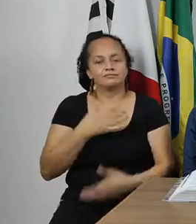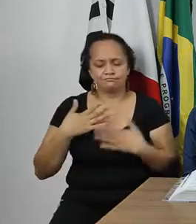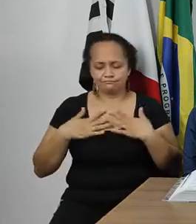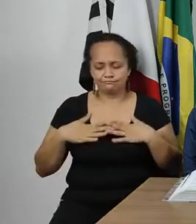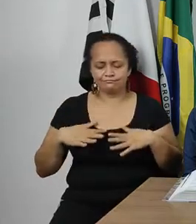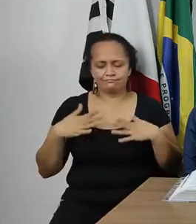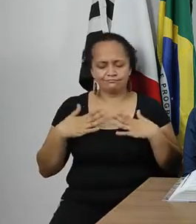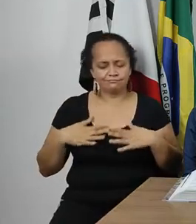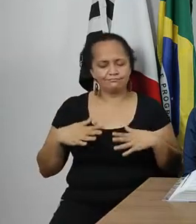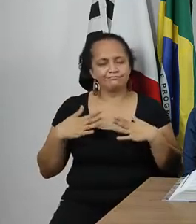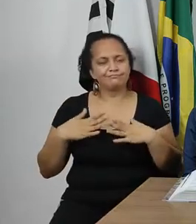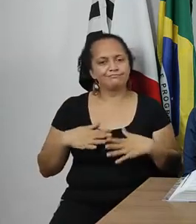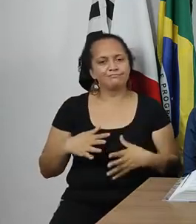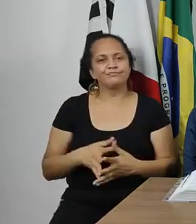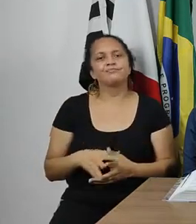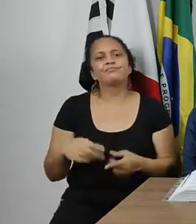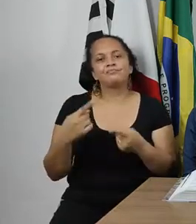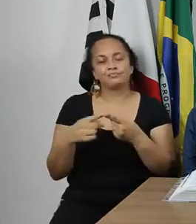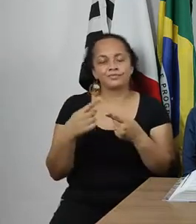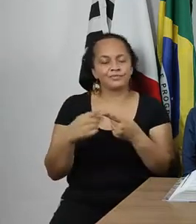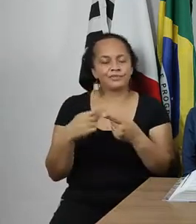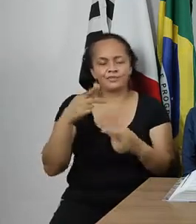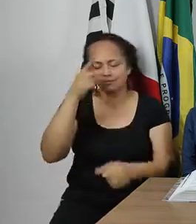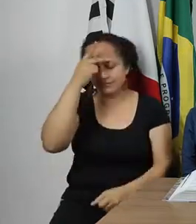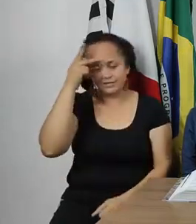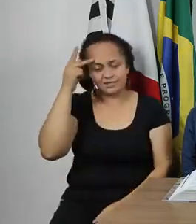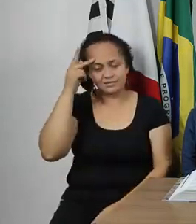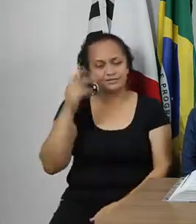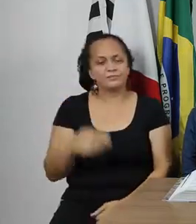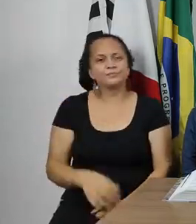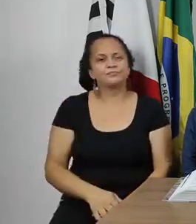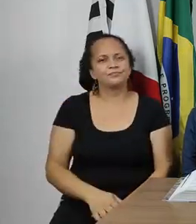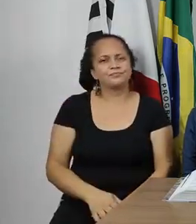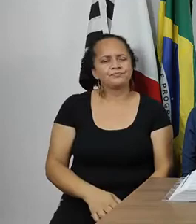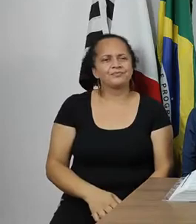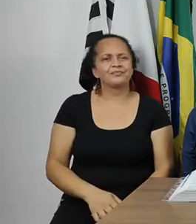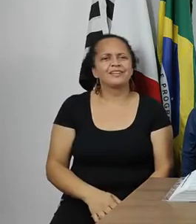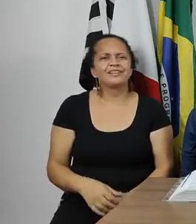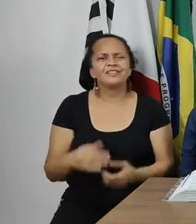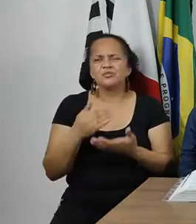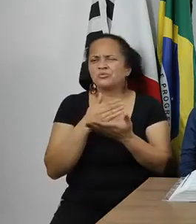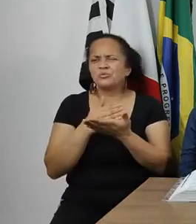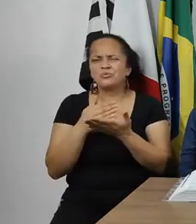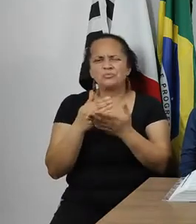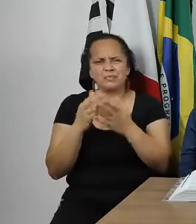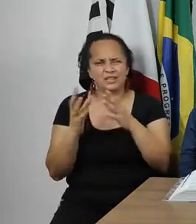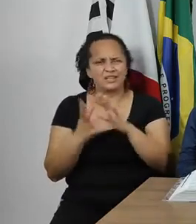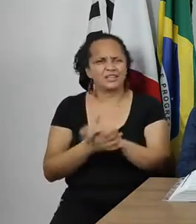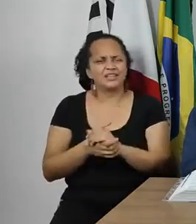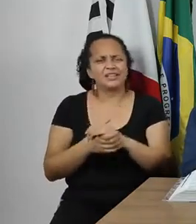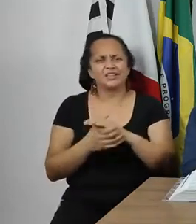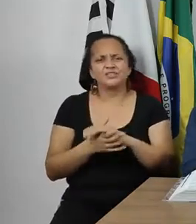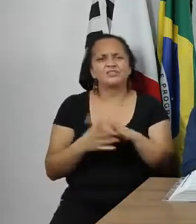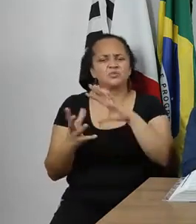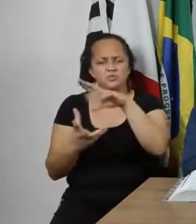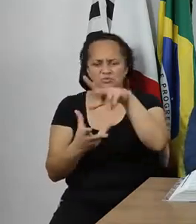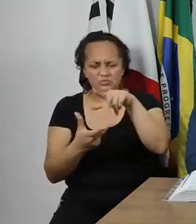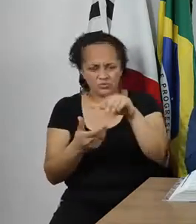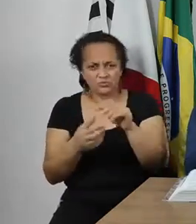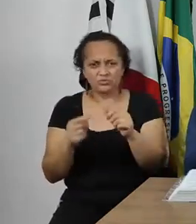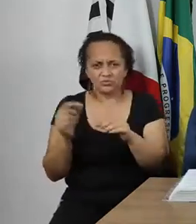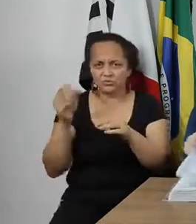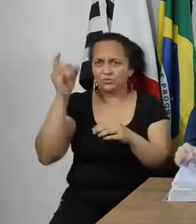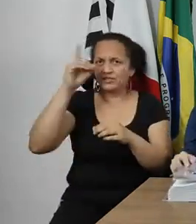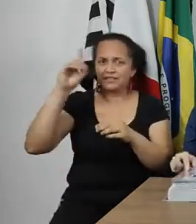plenamente. Porque o ser humano, desde lá do princípio, ele não foi criado para ter uma sobrecarga